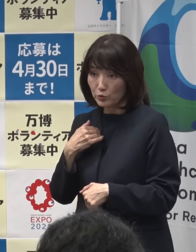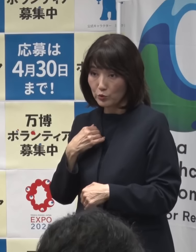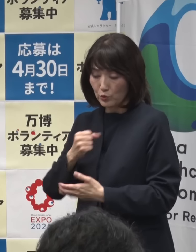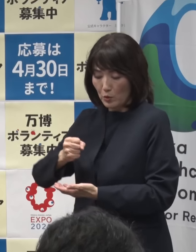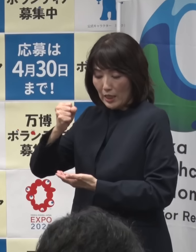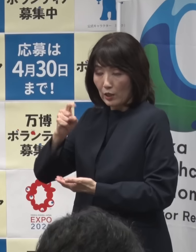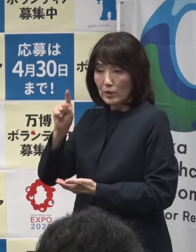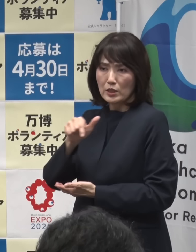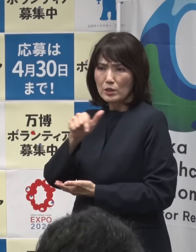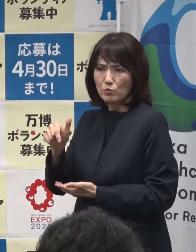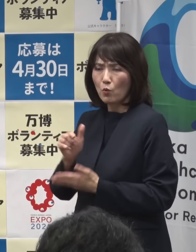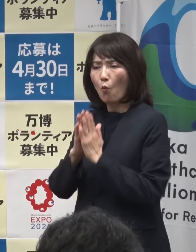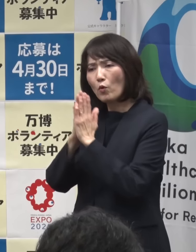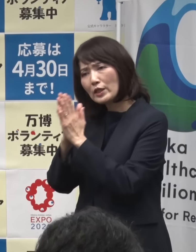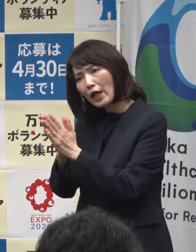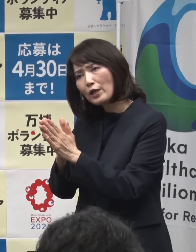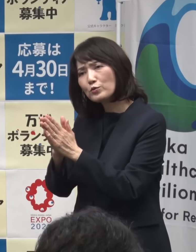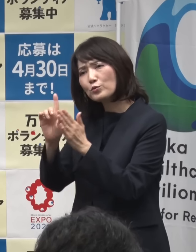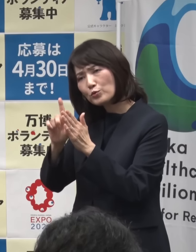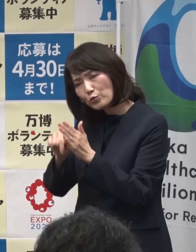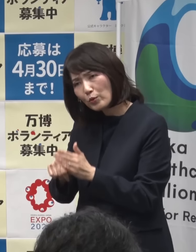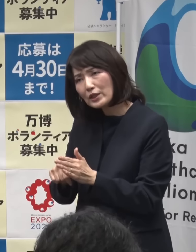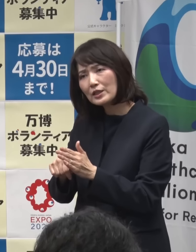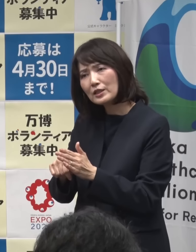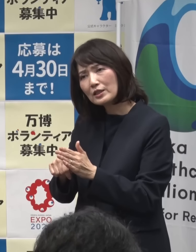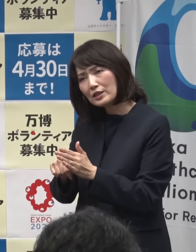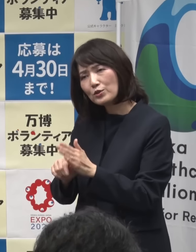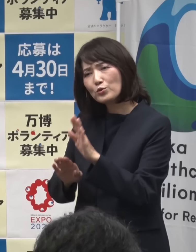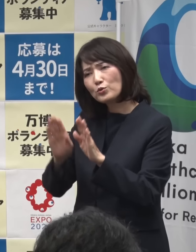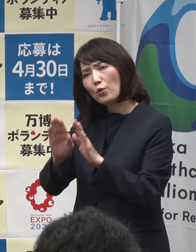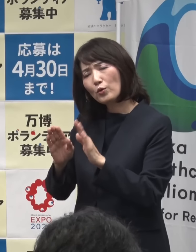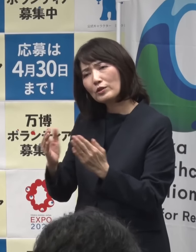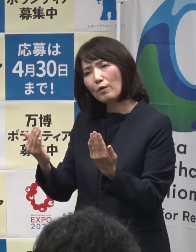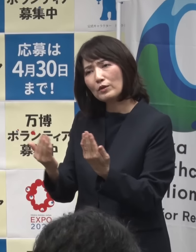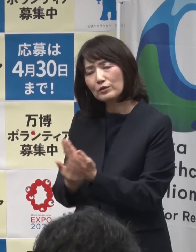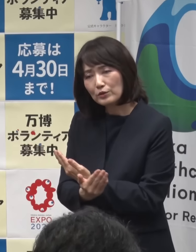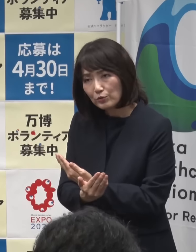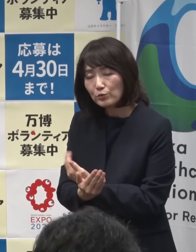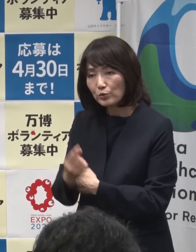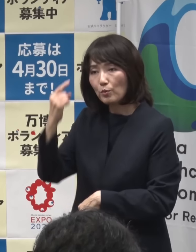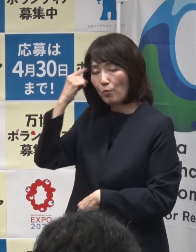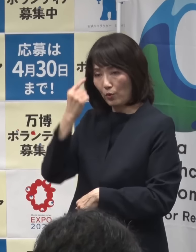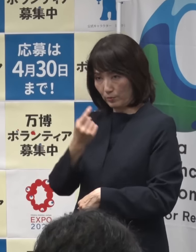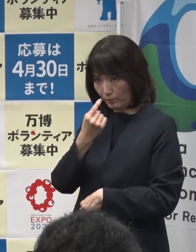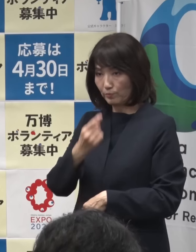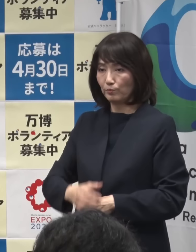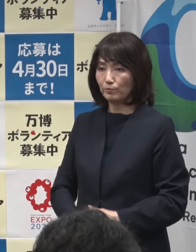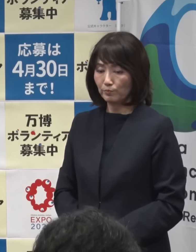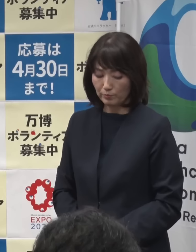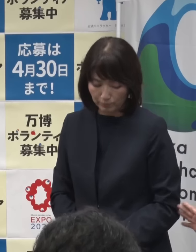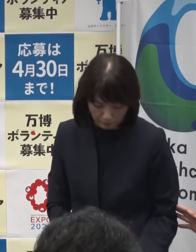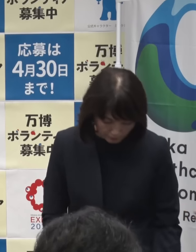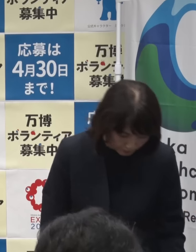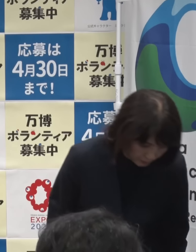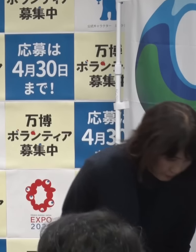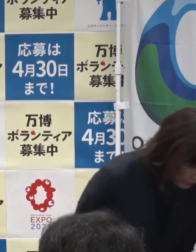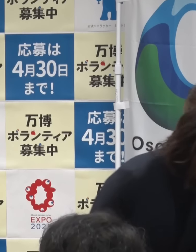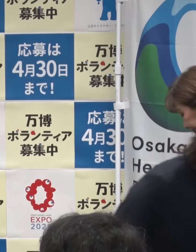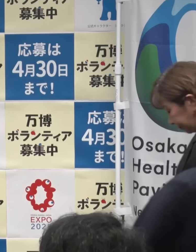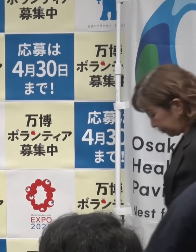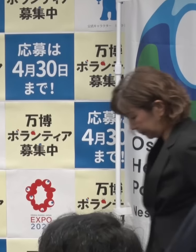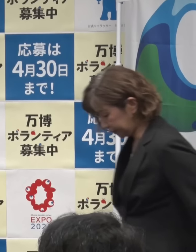き時代に入ってるんじゃないか、時期に入ってるんじゃないか、状態になってるんじゃないかというのが基本的な考え方です。ですの